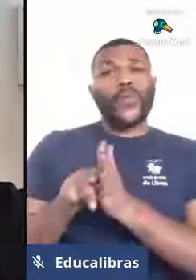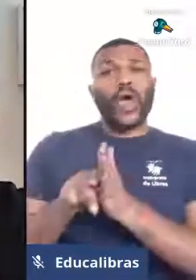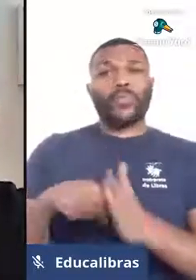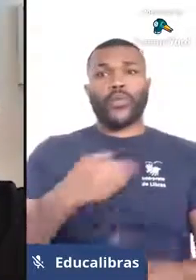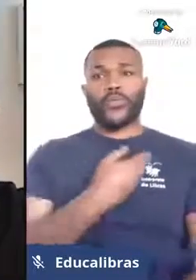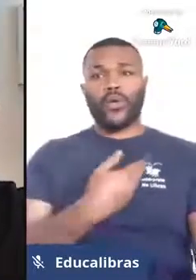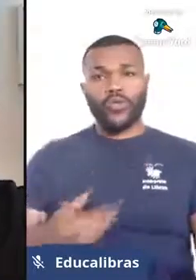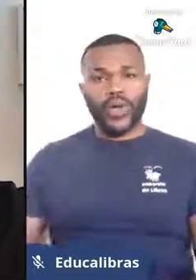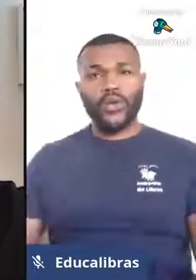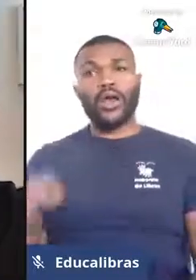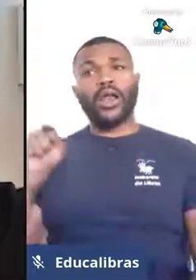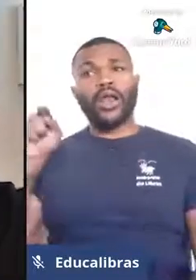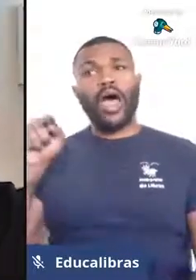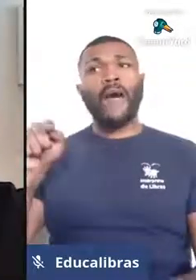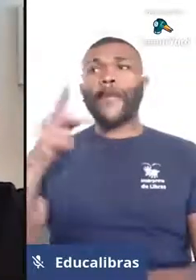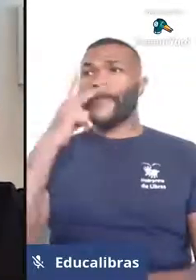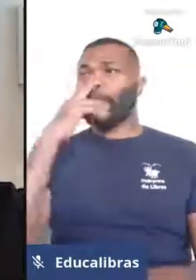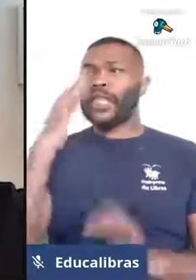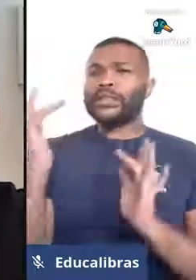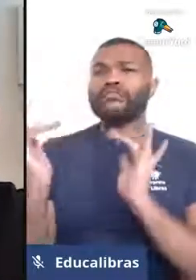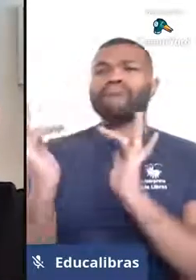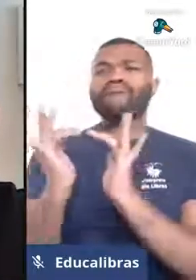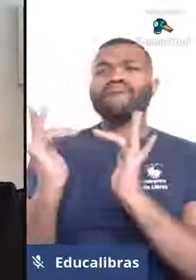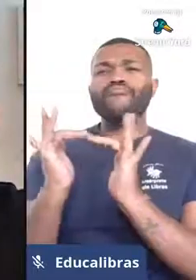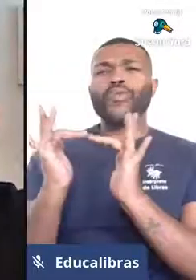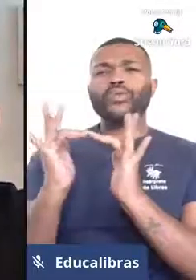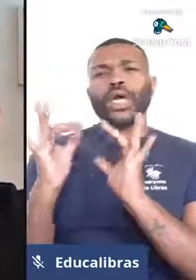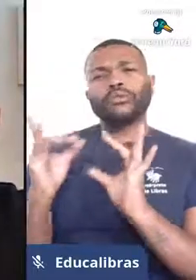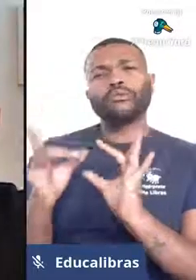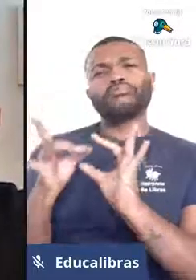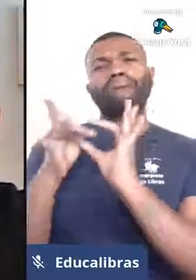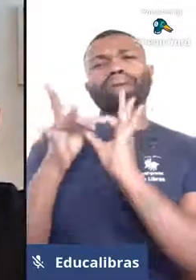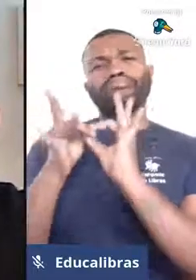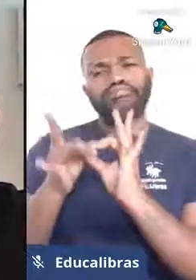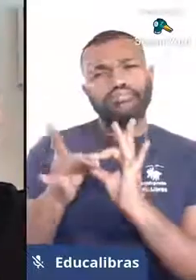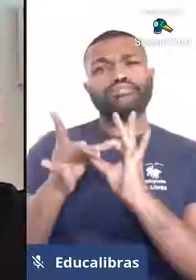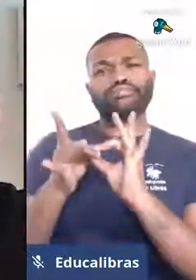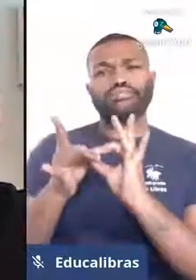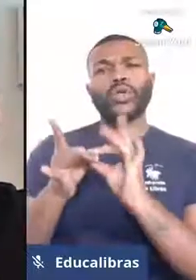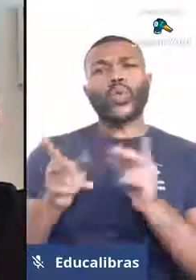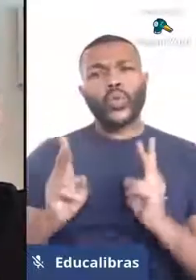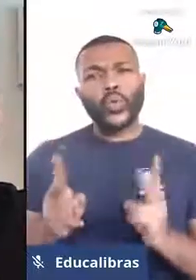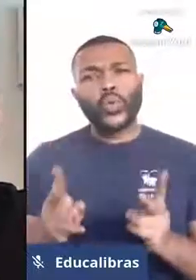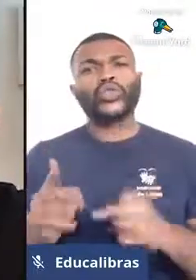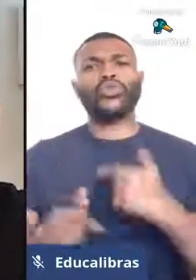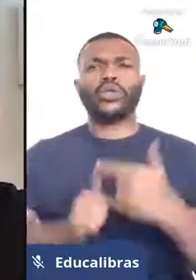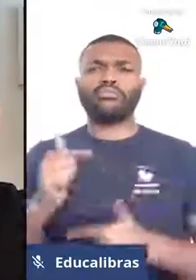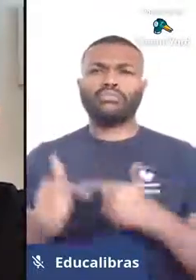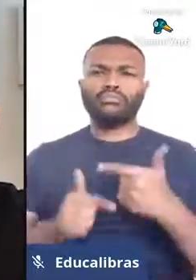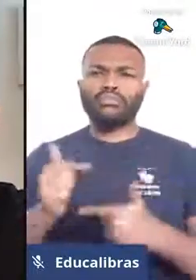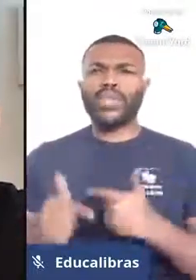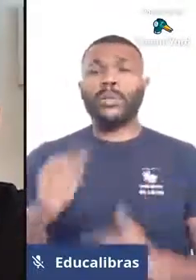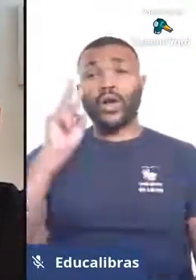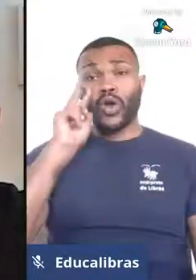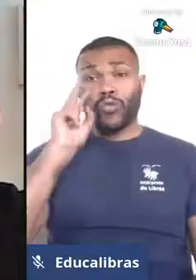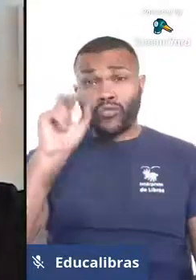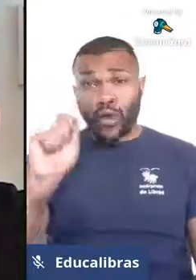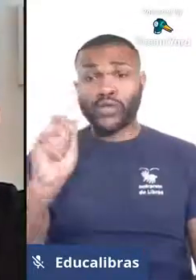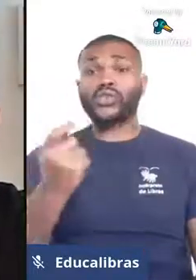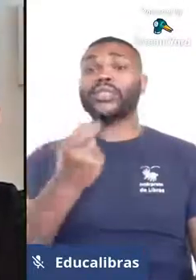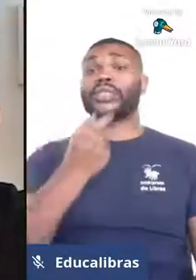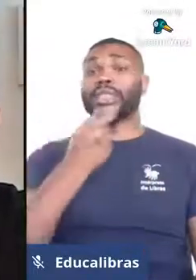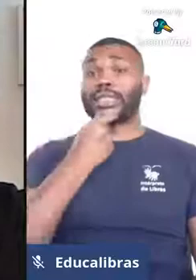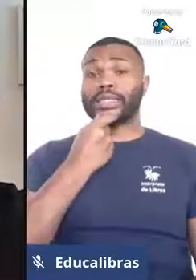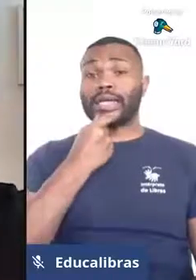cria laços, né? Eles ainda continuam ativos e muito fortes entre o Reino Unido e o